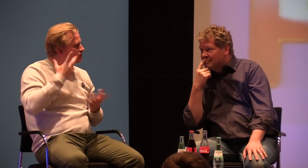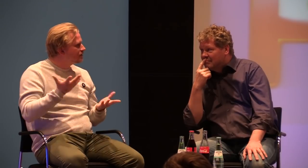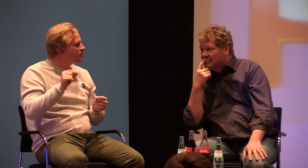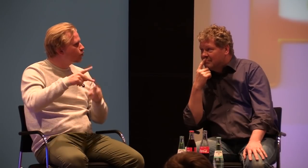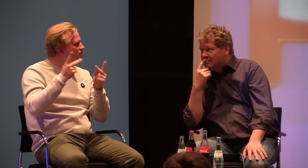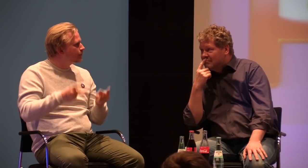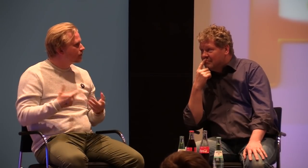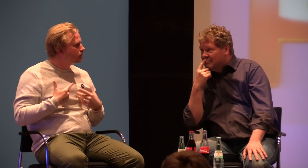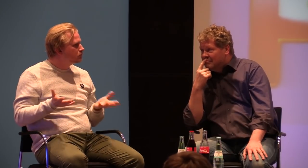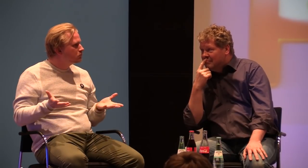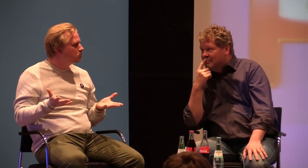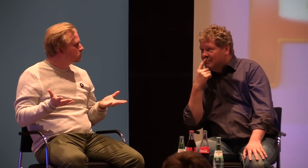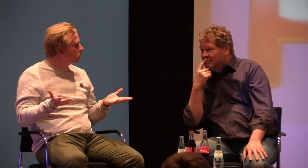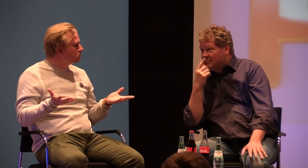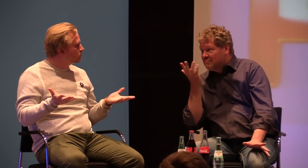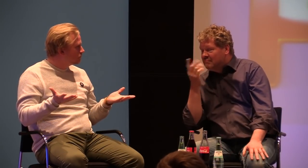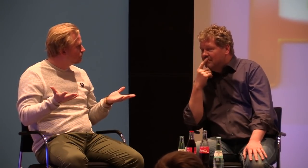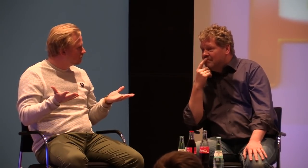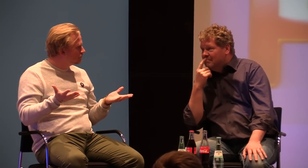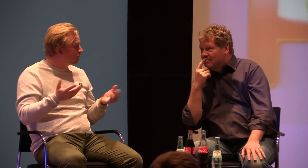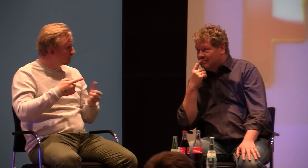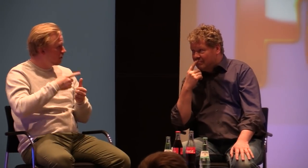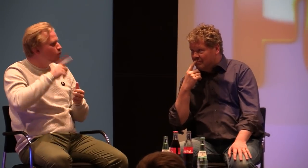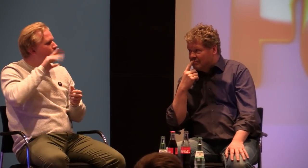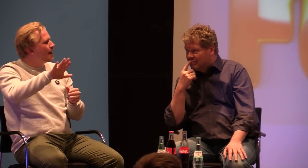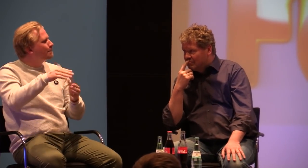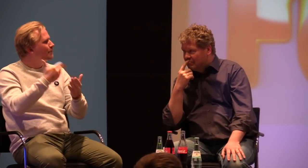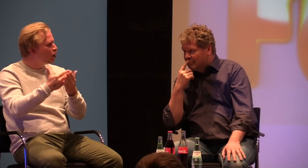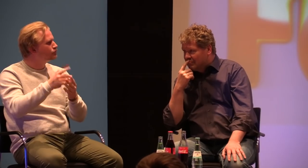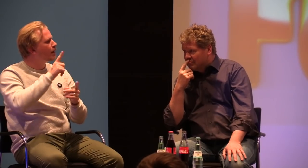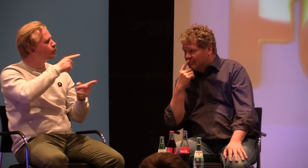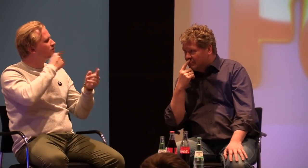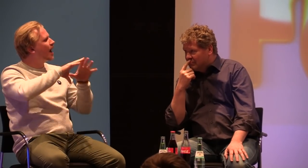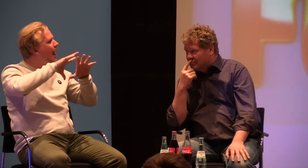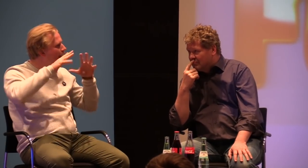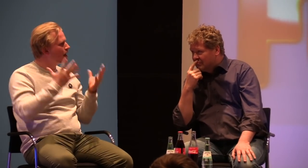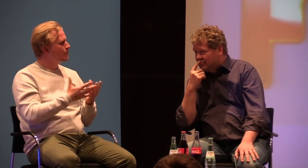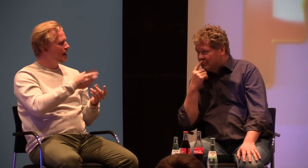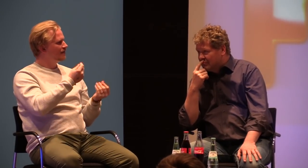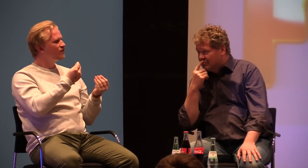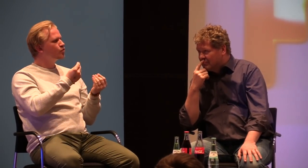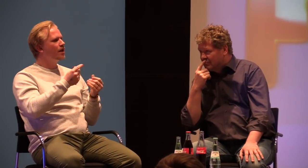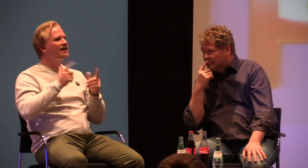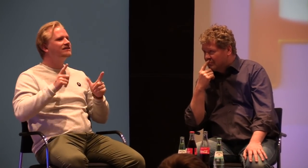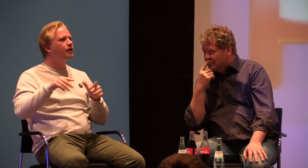da gerade, von dem er gerade sprach, das ist mir nicht so ganz klar. Ja, genau, das fand ich auch, ja, dass das nicht ersichtlich